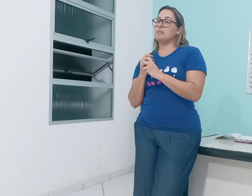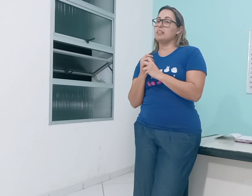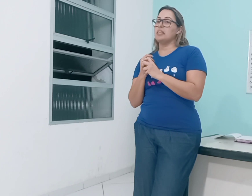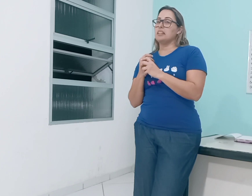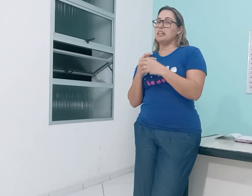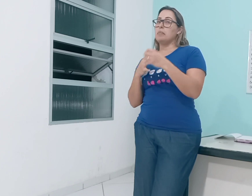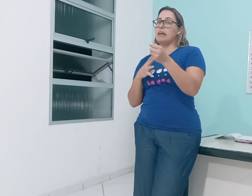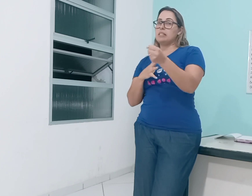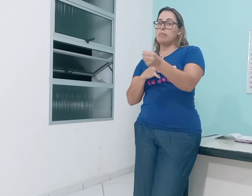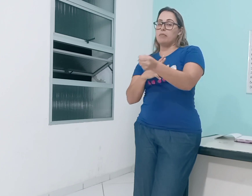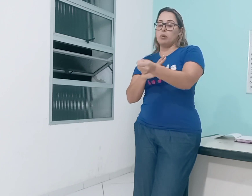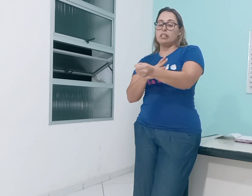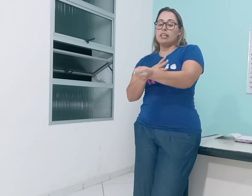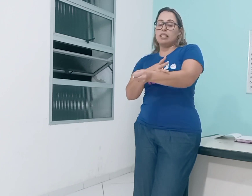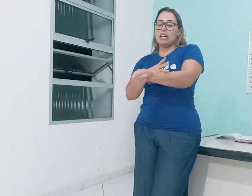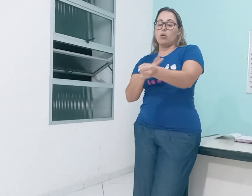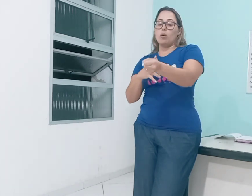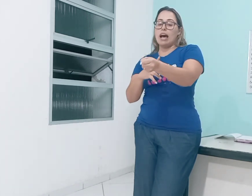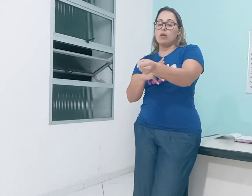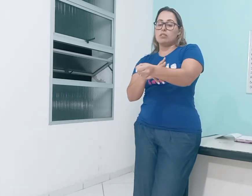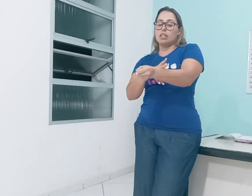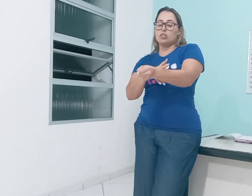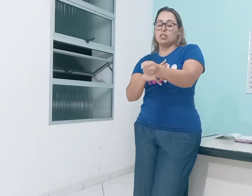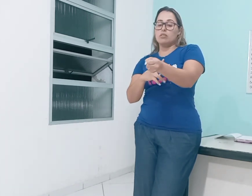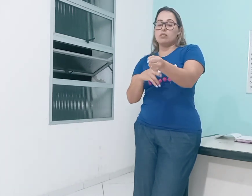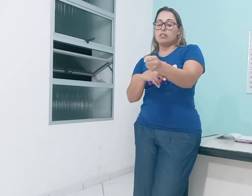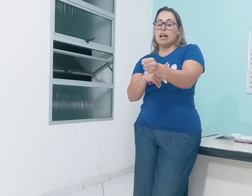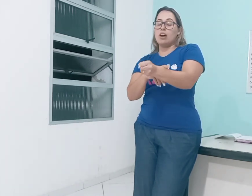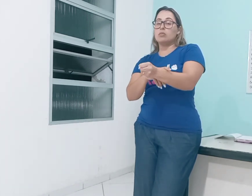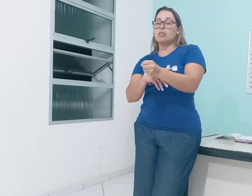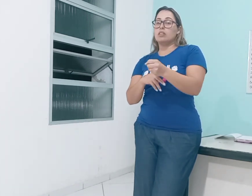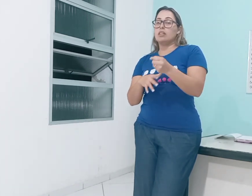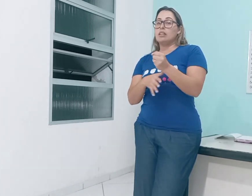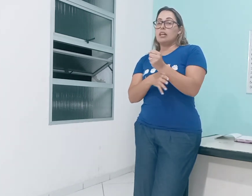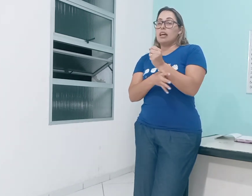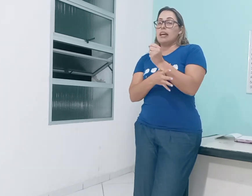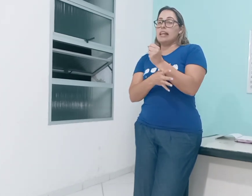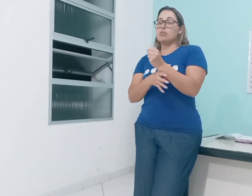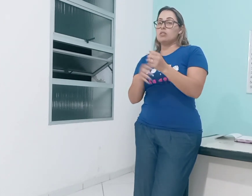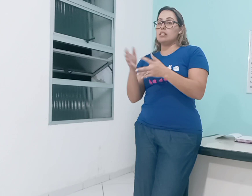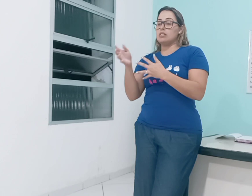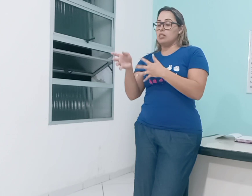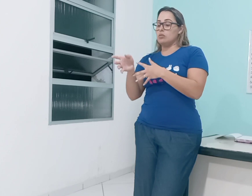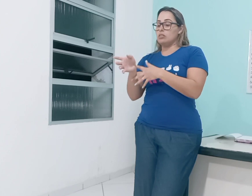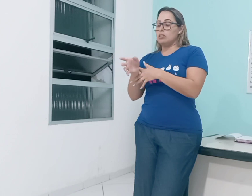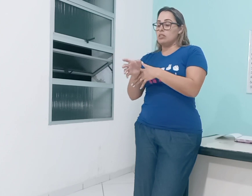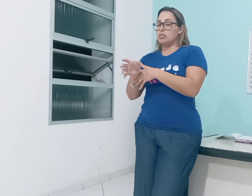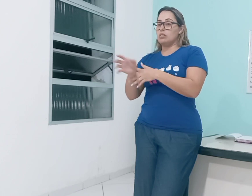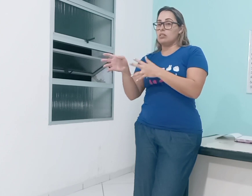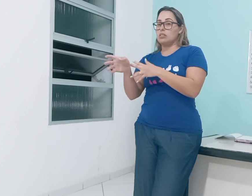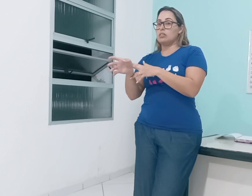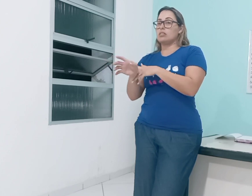você pode fazer isso aqui, Para ó. poder, né, alongar os dedinhos Dessa e forma tal. assim. Eles Até no não braço mesmo, acho que no braço mesmo